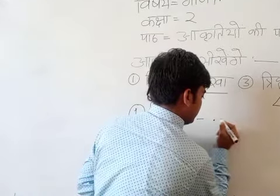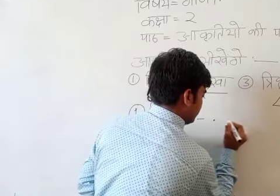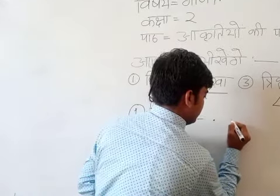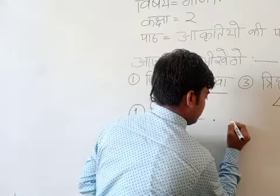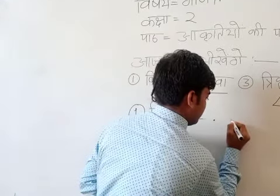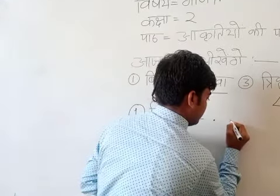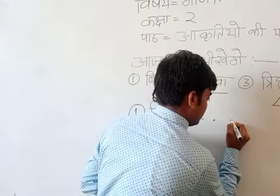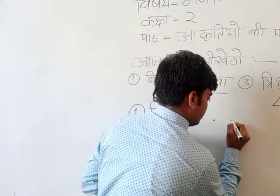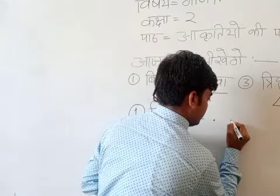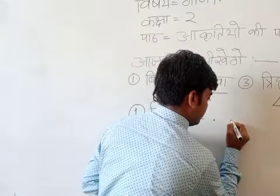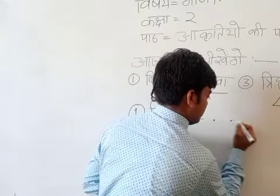प्यारे